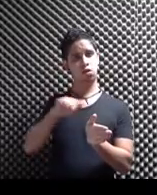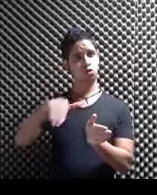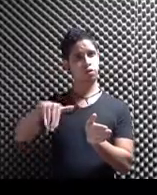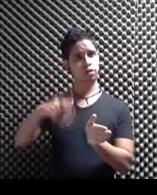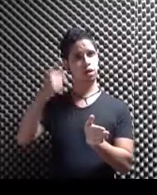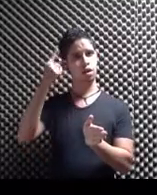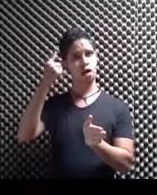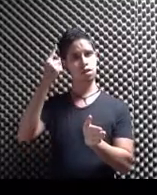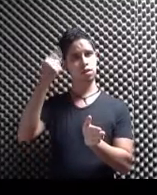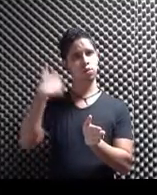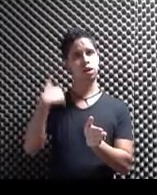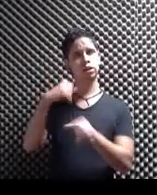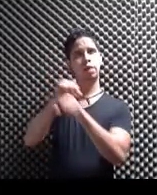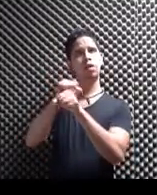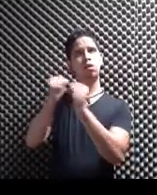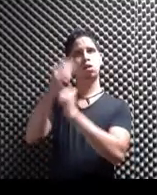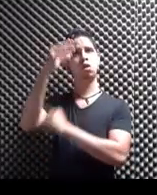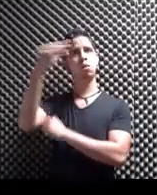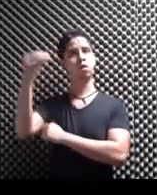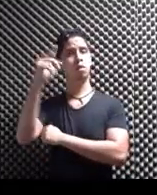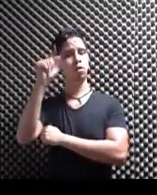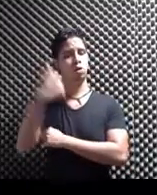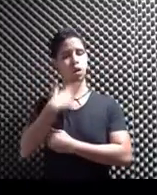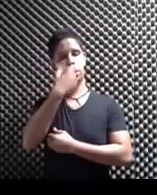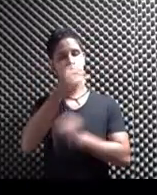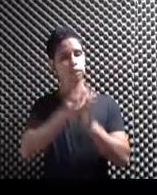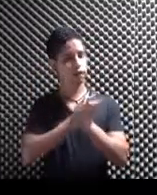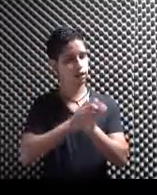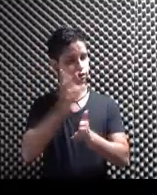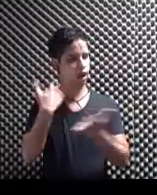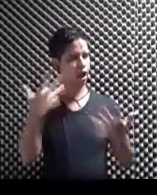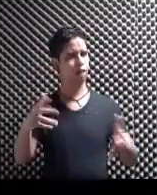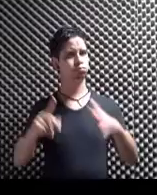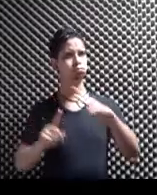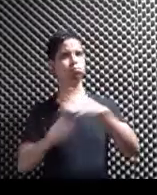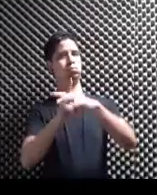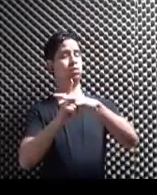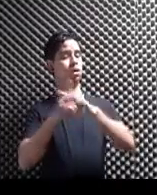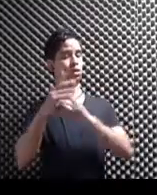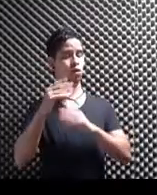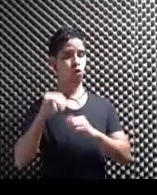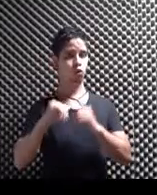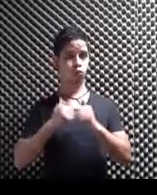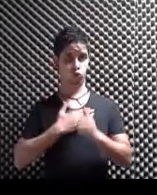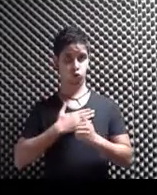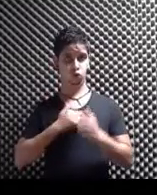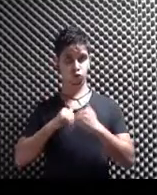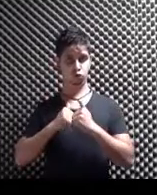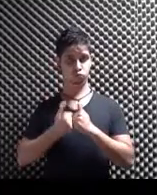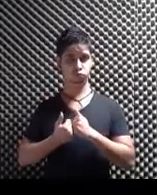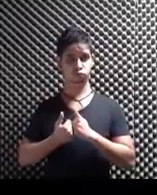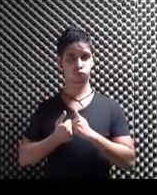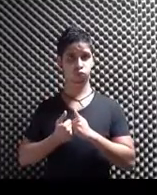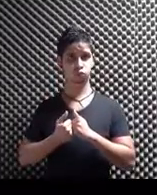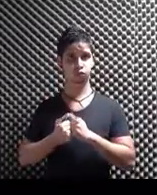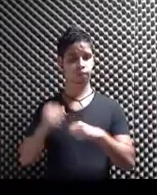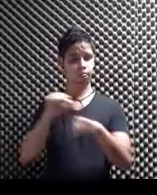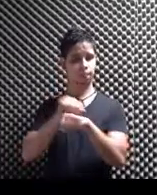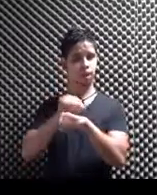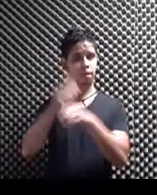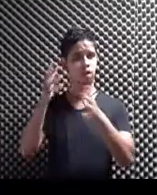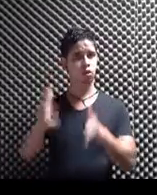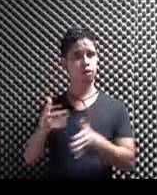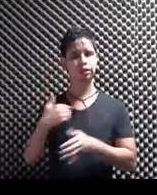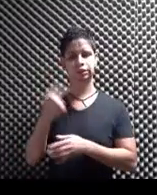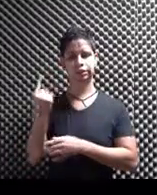trabajarlo con la compañía, pero el interés está. Sí, Y te digo, como empleada, cada vez que yo, por ejemplo, estoy haciendo mis adiestramientos,